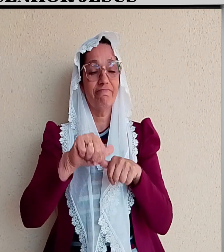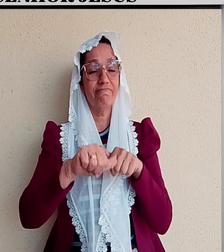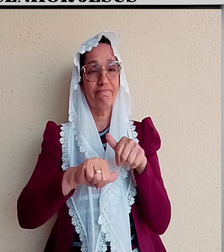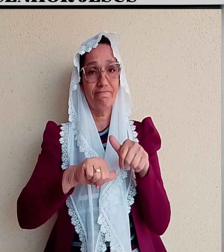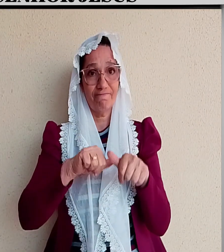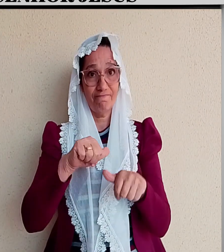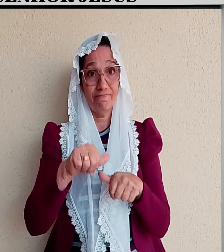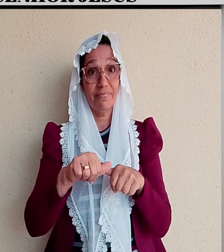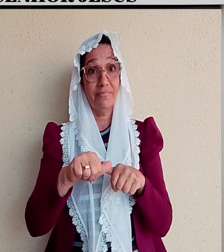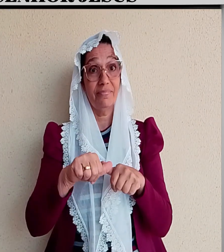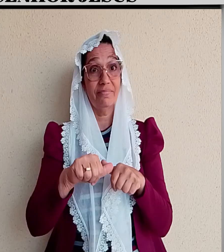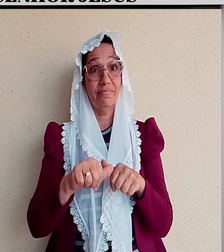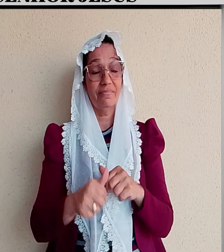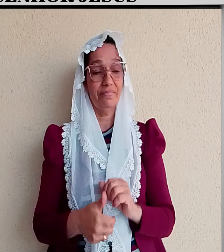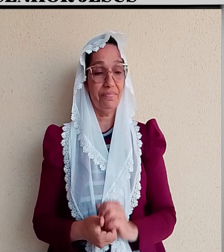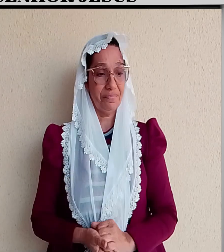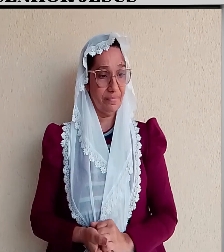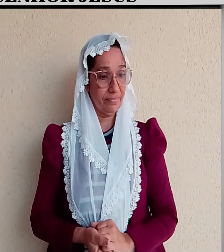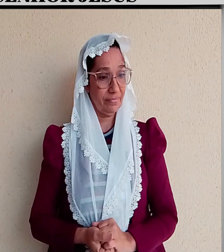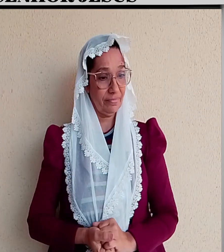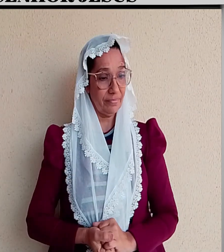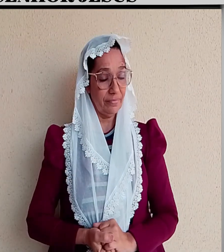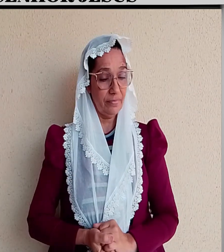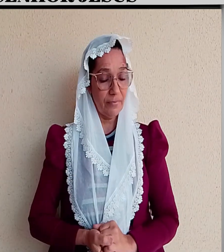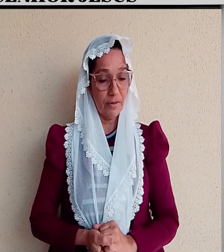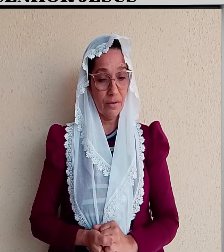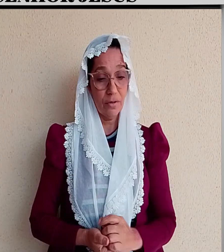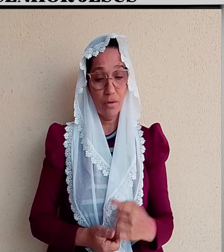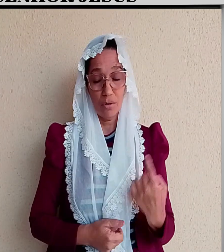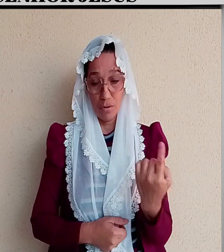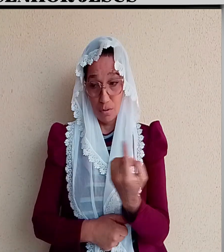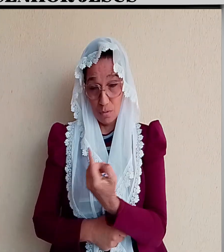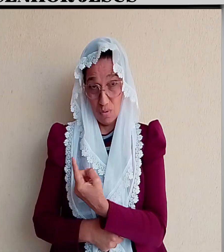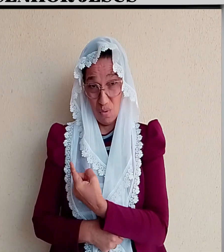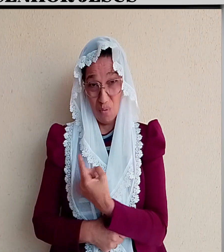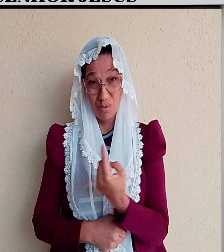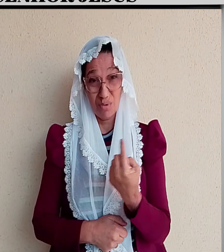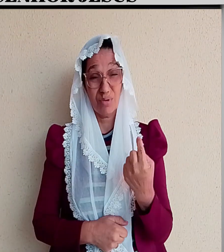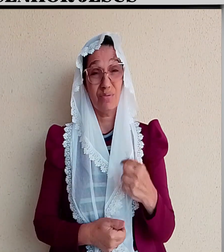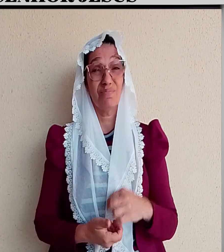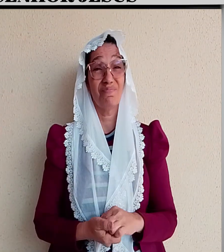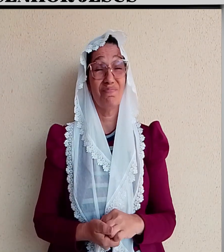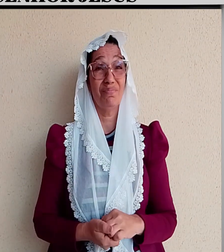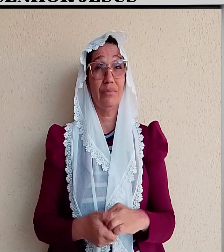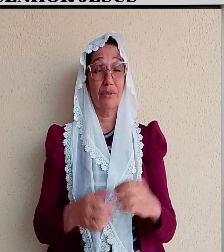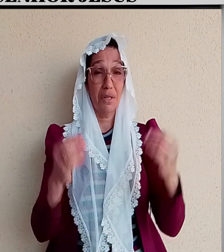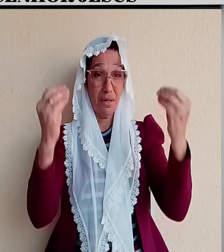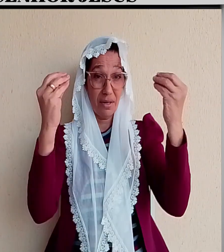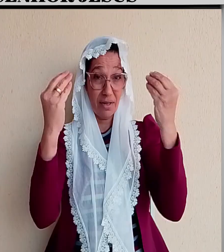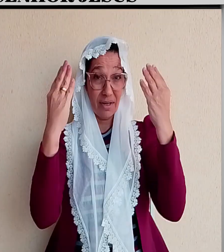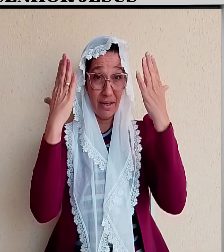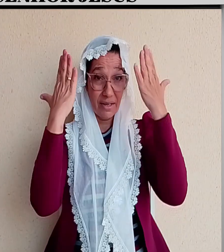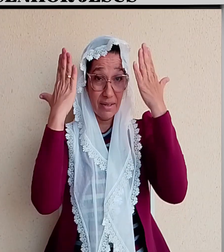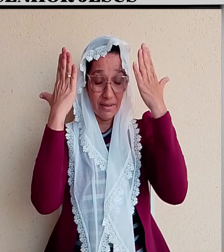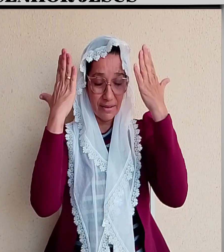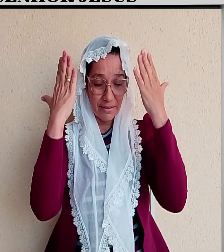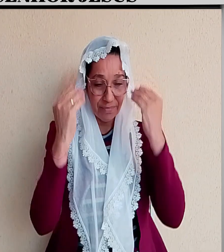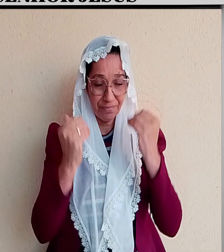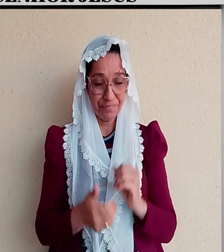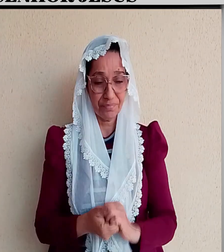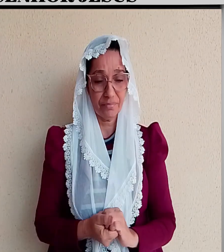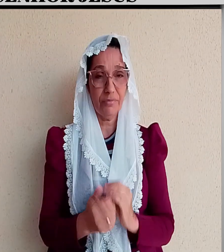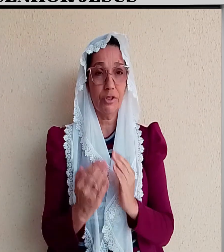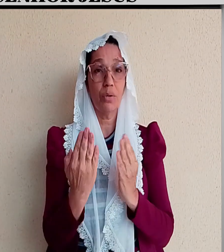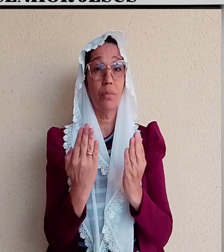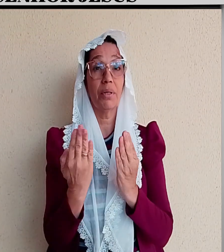Aleluia, Jesus. Estamos aqui, é como um hospital espiritual. Aleluia. No passado existia a caverna de Adulão, onde os valentes